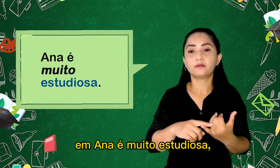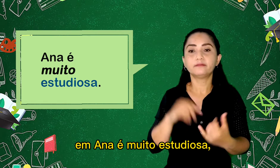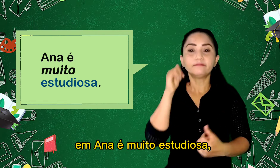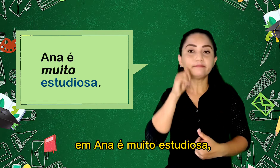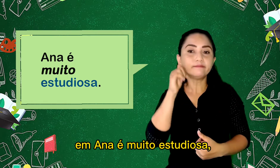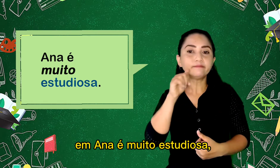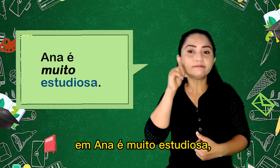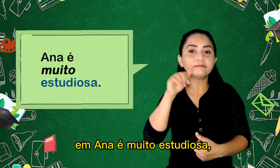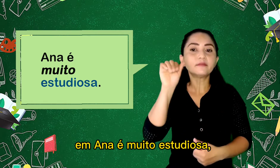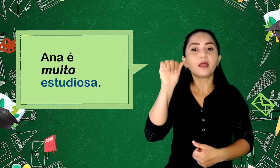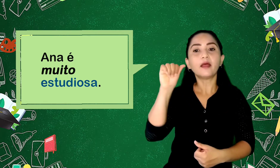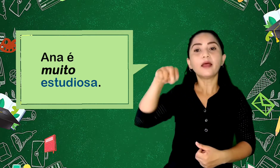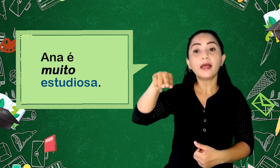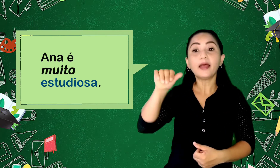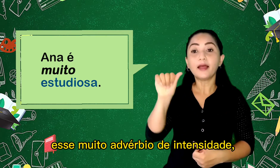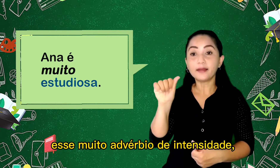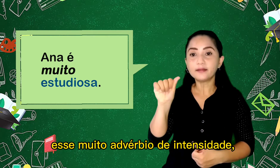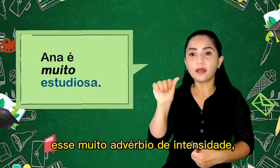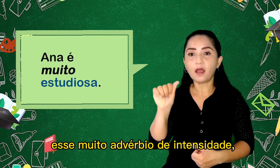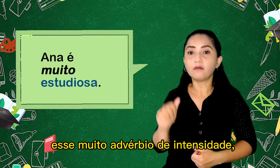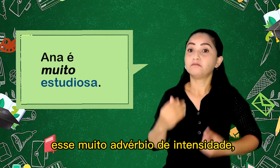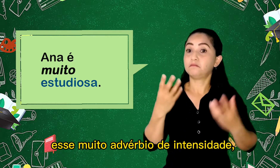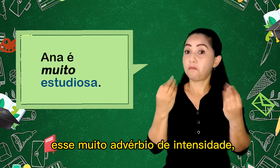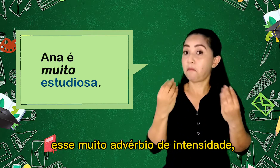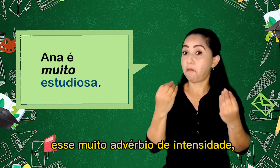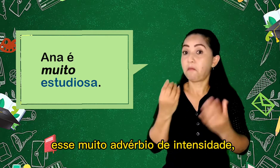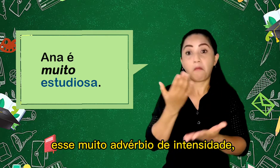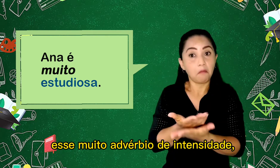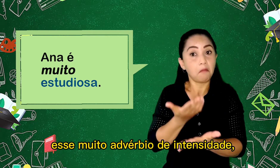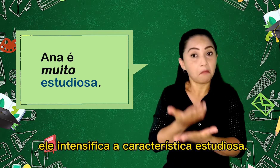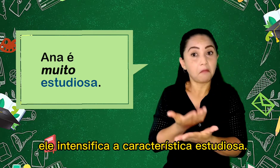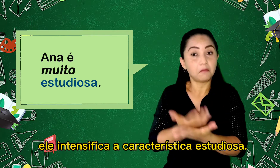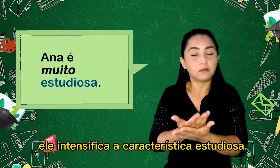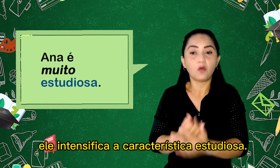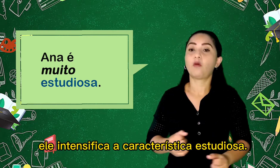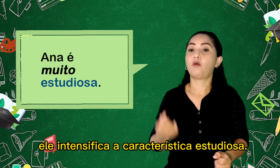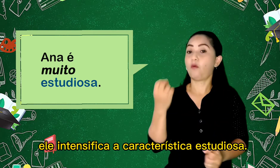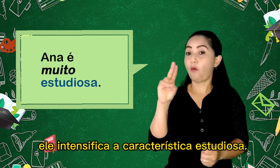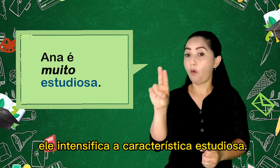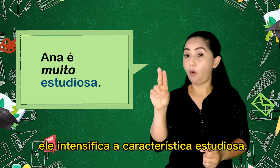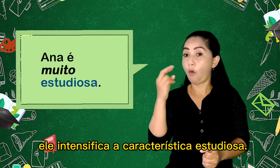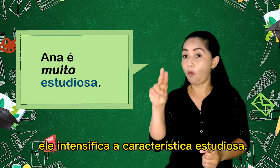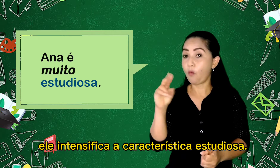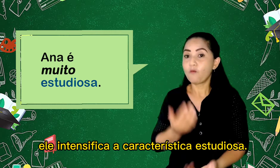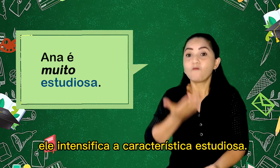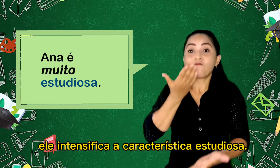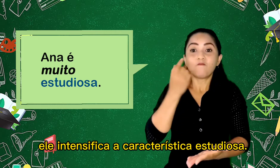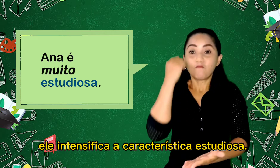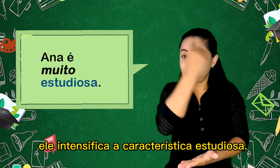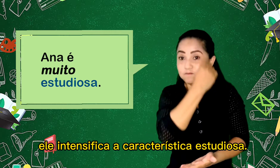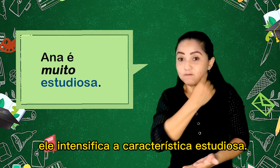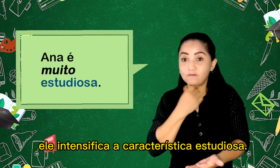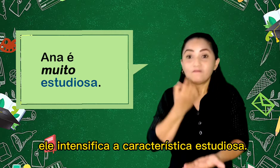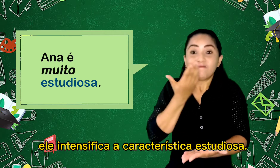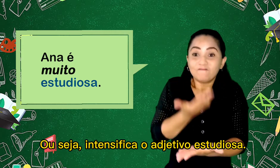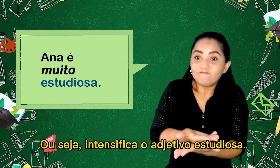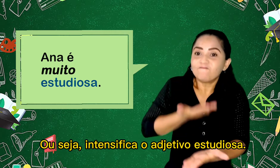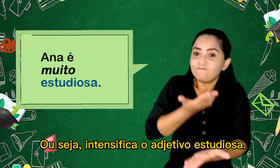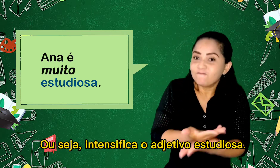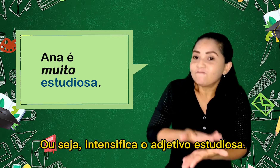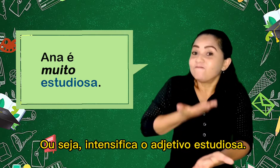em Ana é muito estudiosa, esse muito advérbio de intensidade, ele intensifica a característica